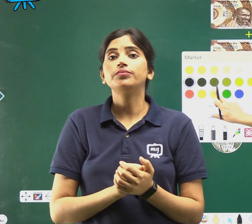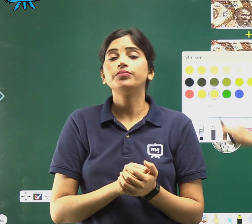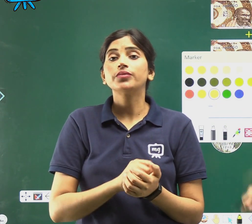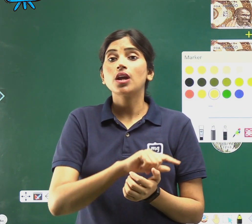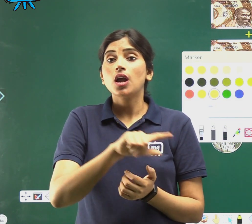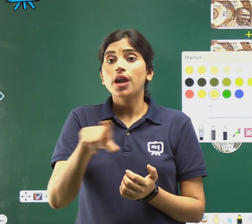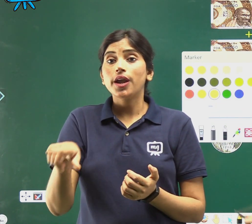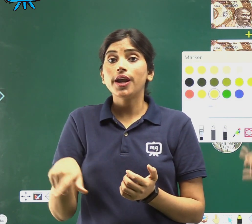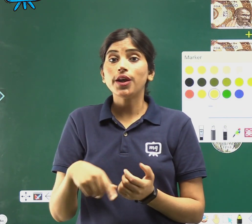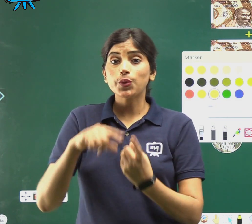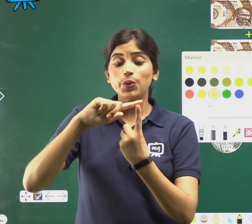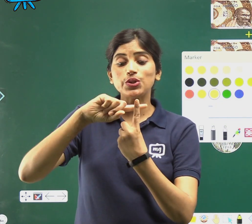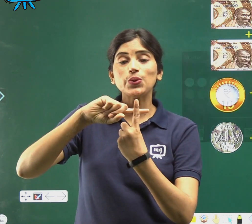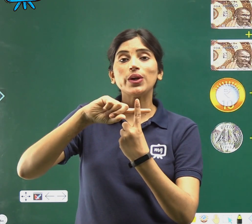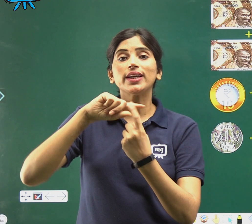इनको जोड़ेंगे।